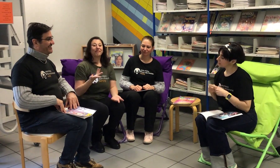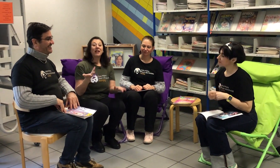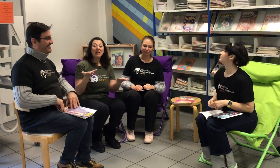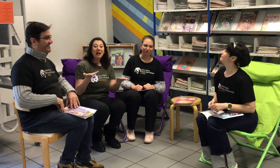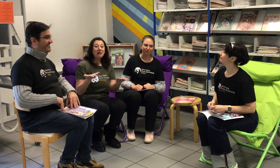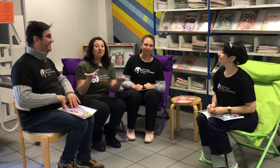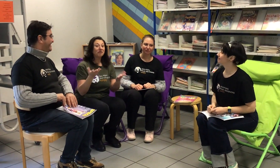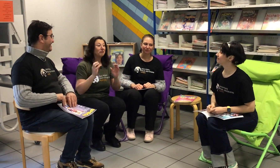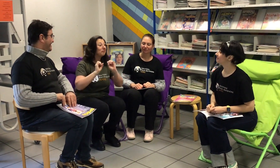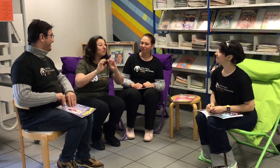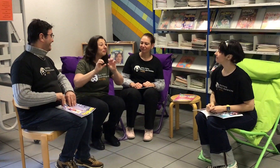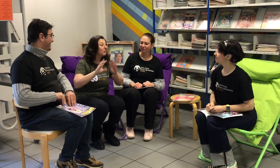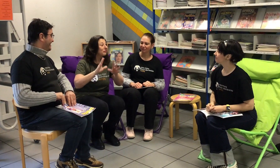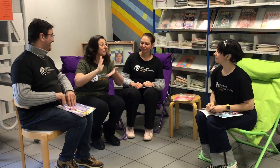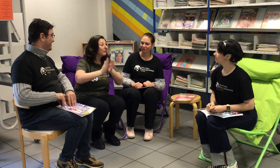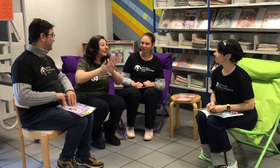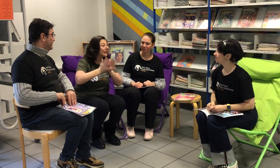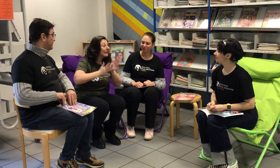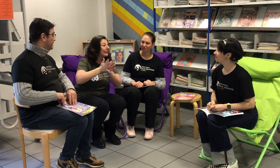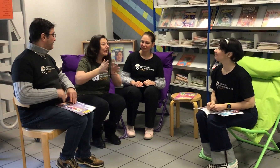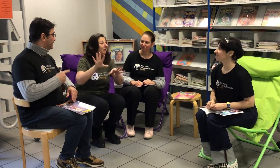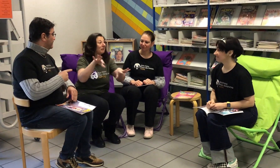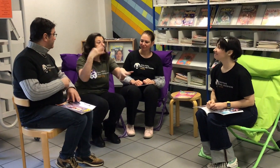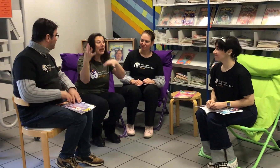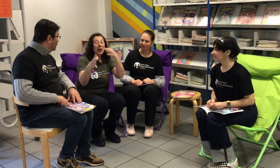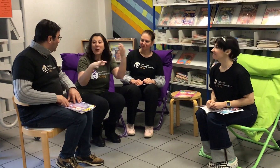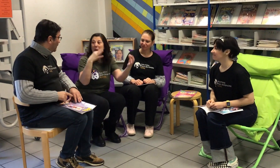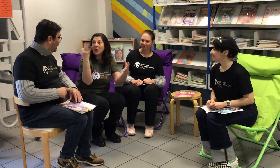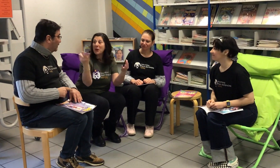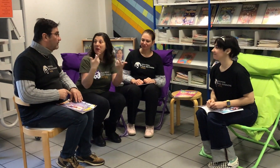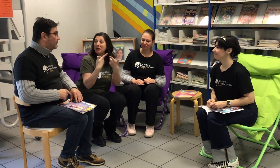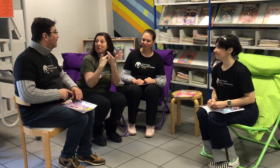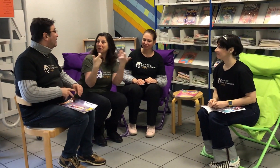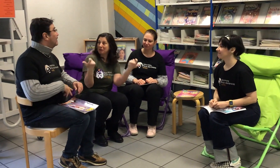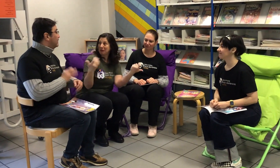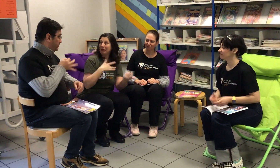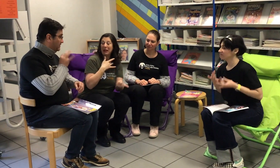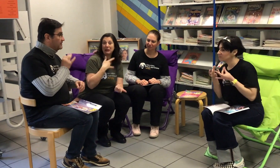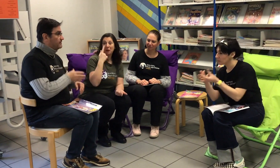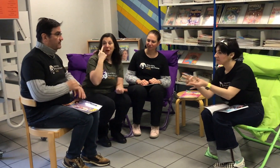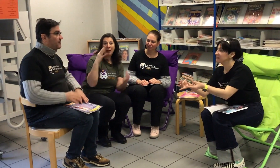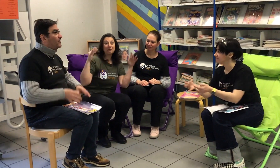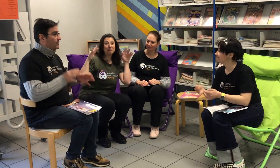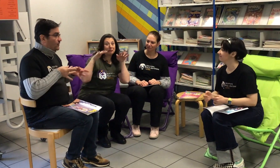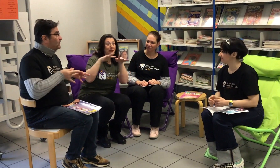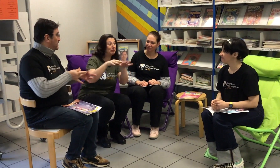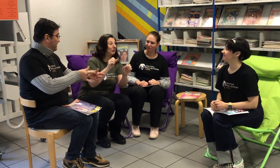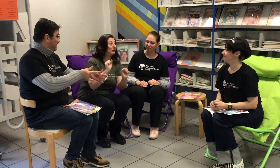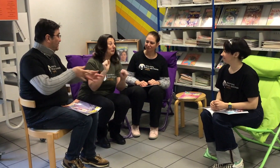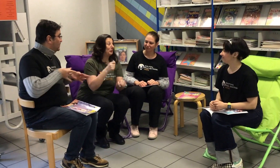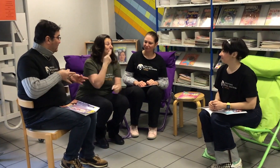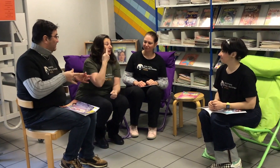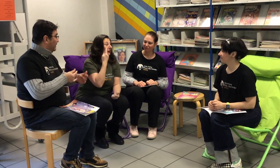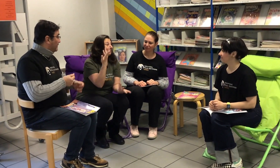Alors qu'est-ce que nous allons faire ? Nous allons enseigner la langue des signes, enfin donner une petite découverte, et puis nous verrons bien s'il y aura